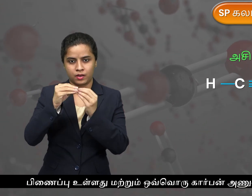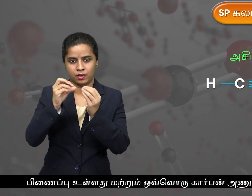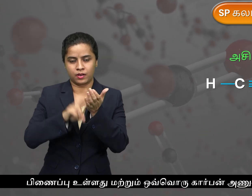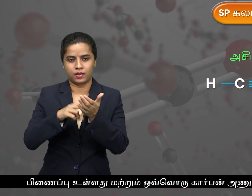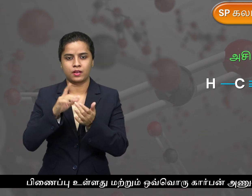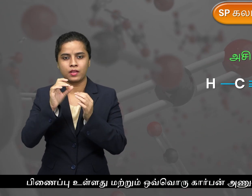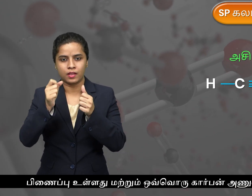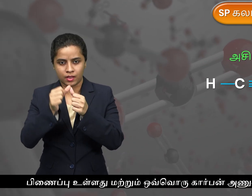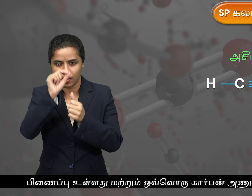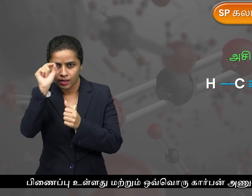4வது